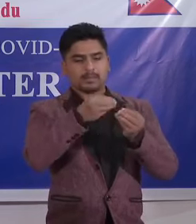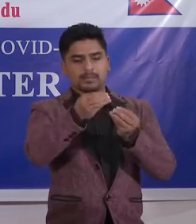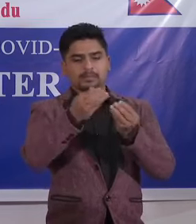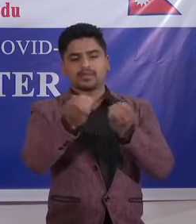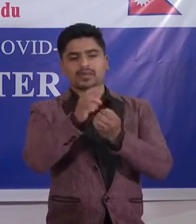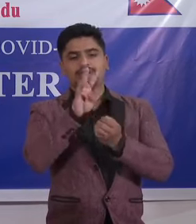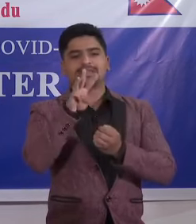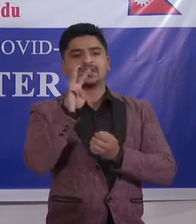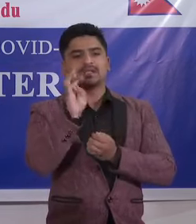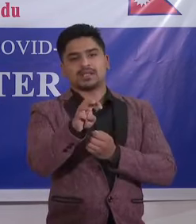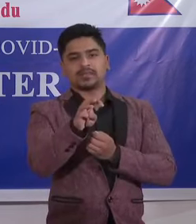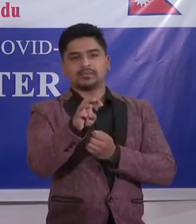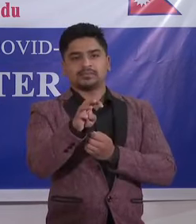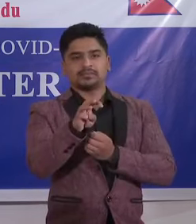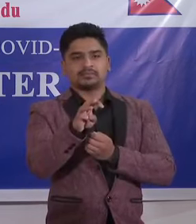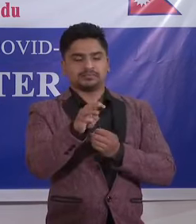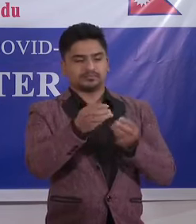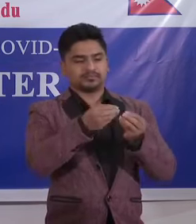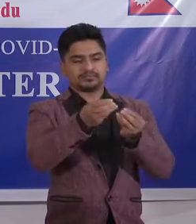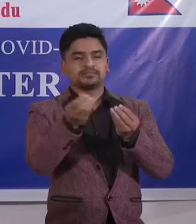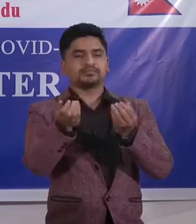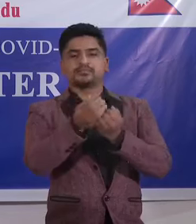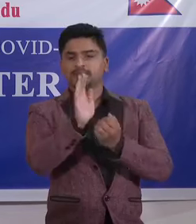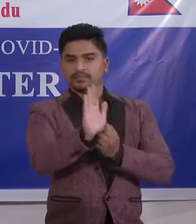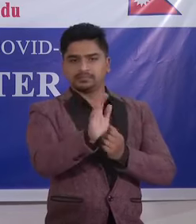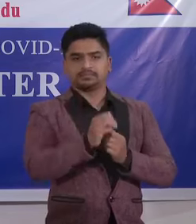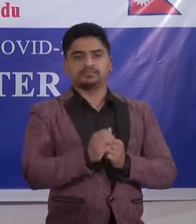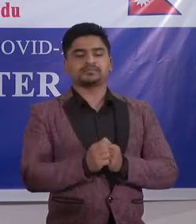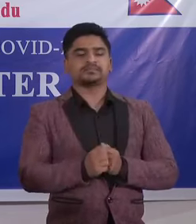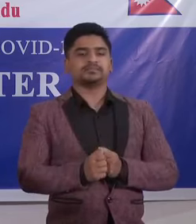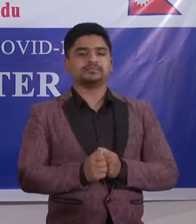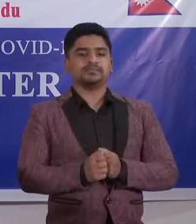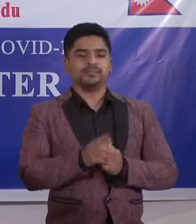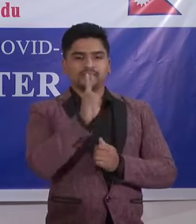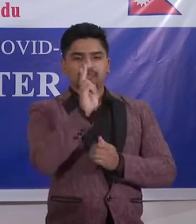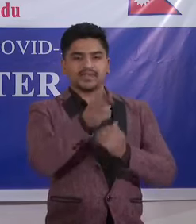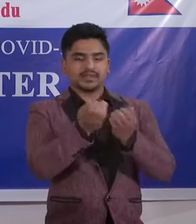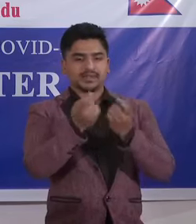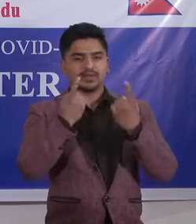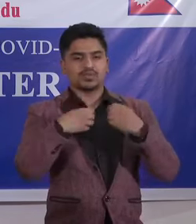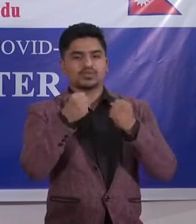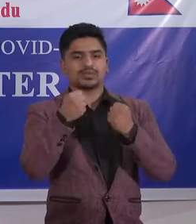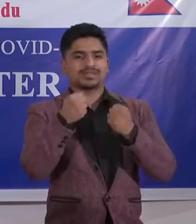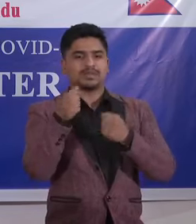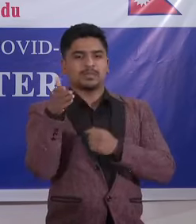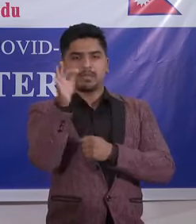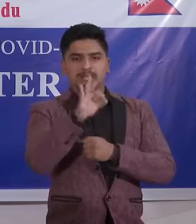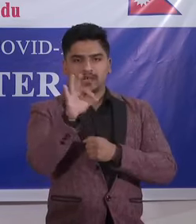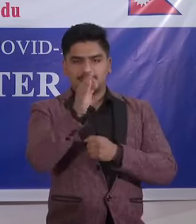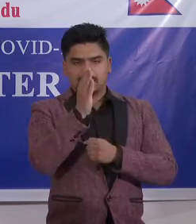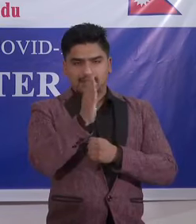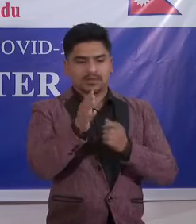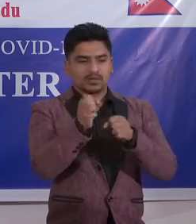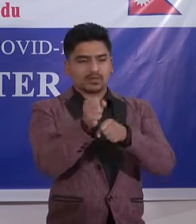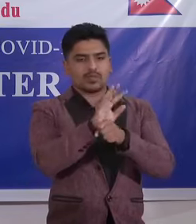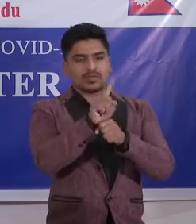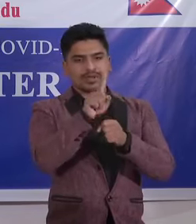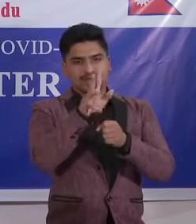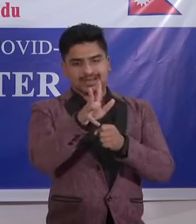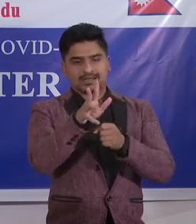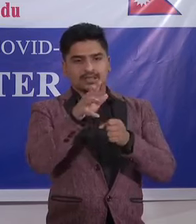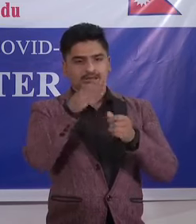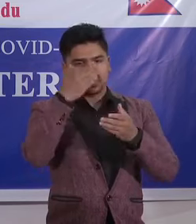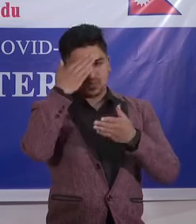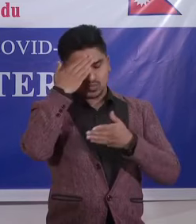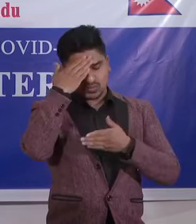को हिसाब ले आमिले बितरन गर्ने छों। तेसे गरी स्वास्ते तथा जनसंख्या मंत्रा लाएले यो COVID-19 को रोक्ताम